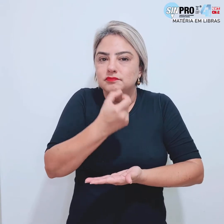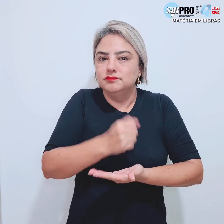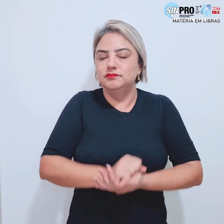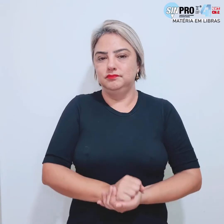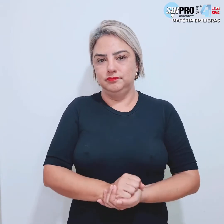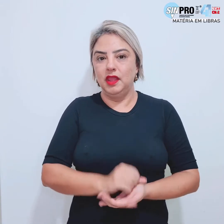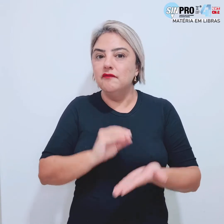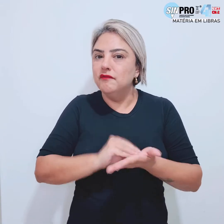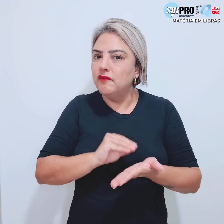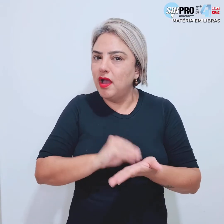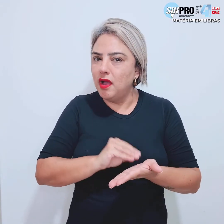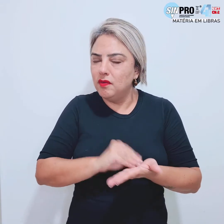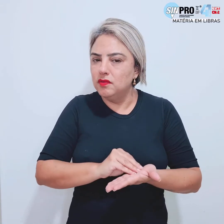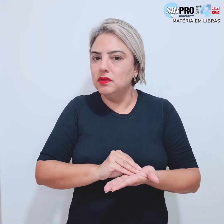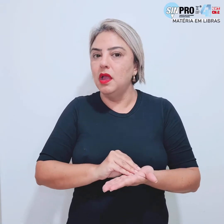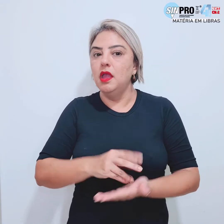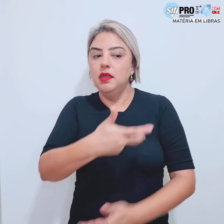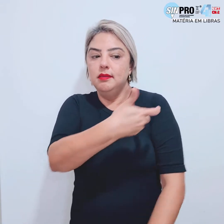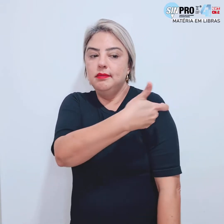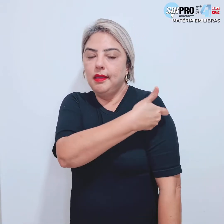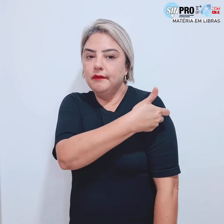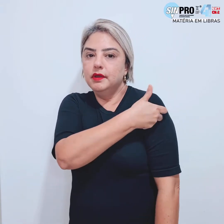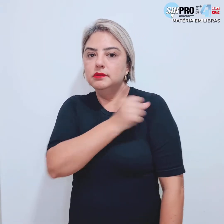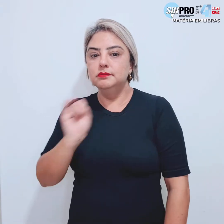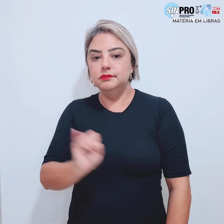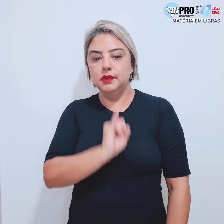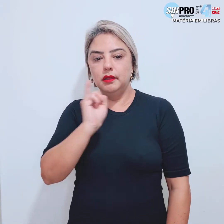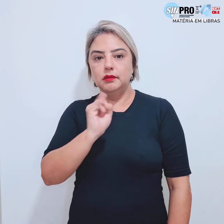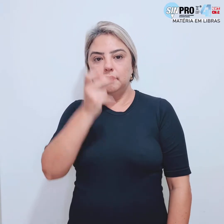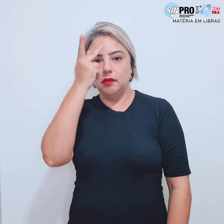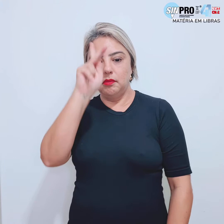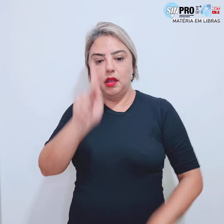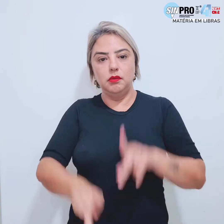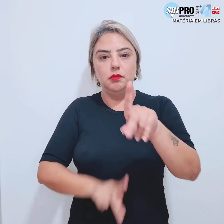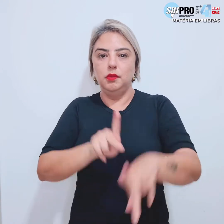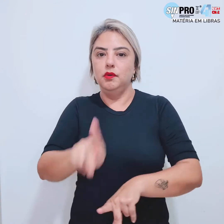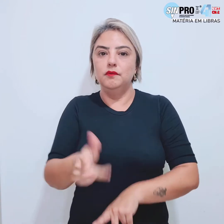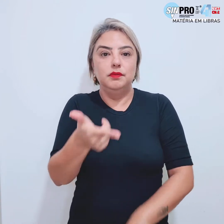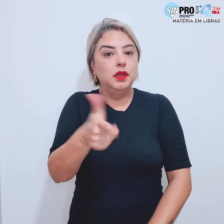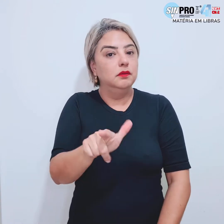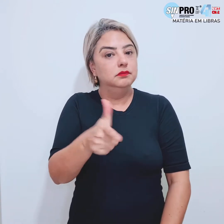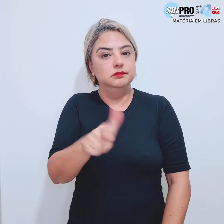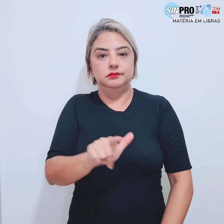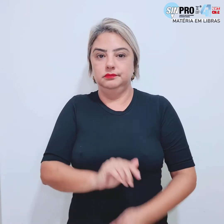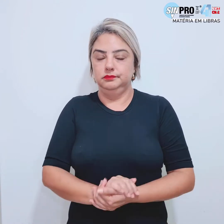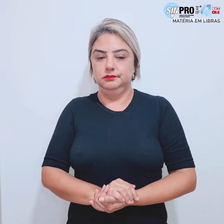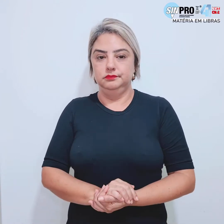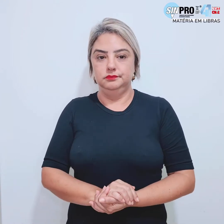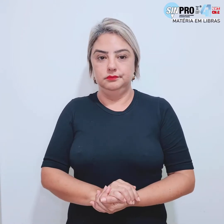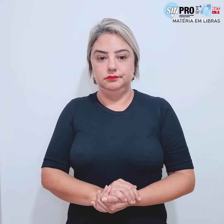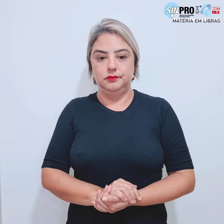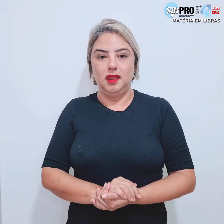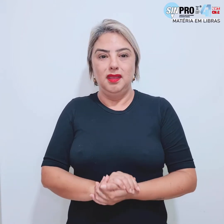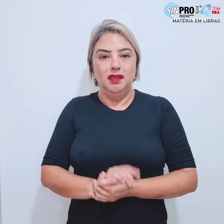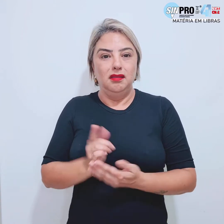intubação e a importante vacinação em massa do povo. Apesar do